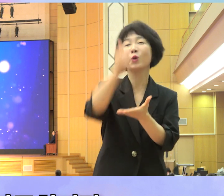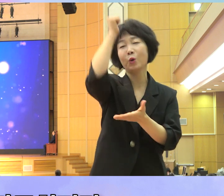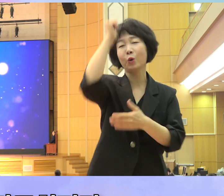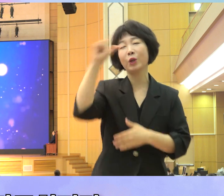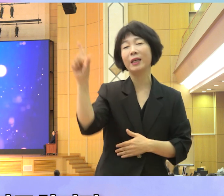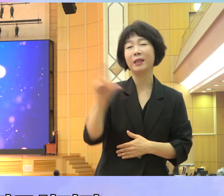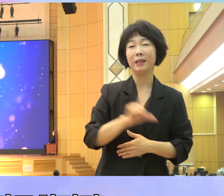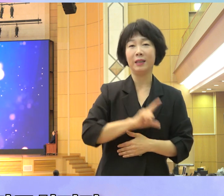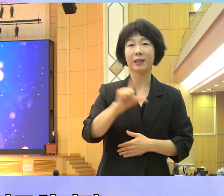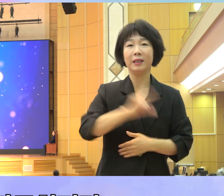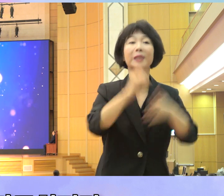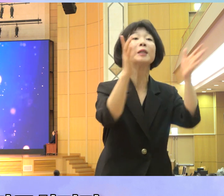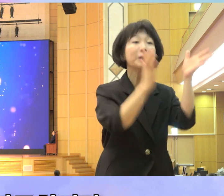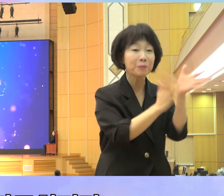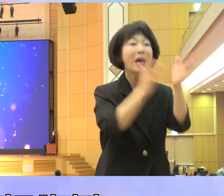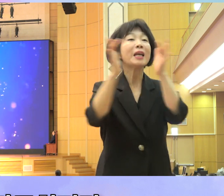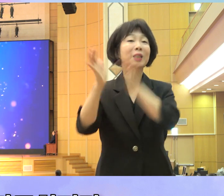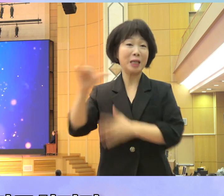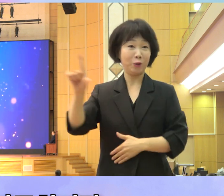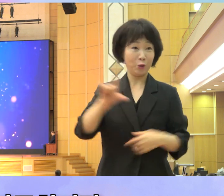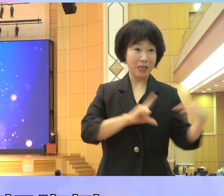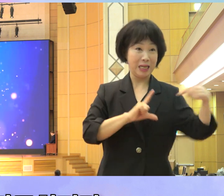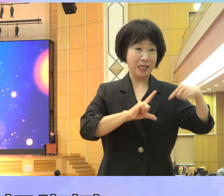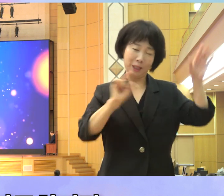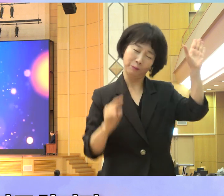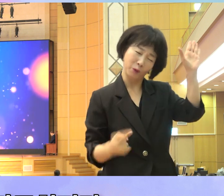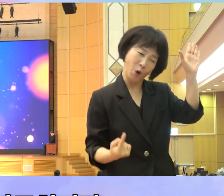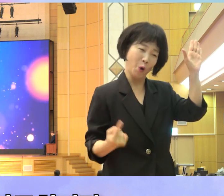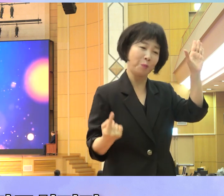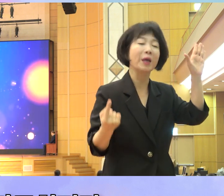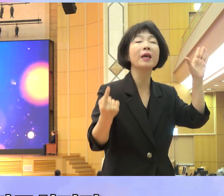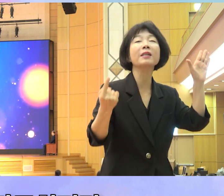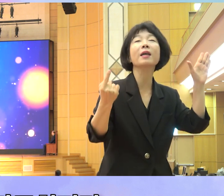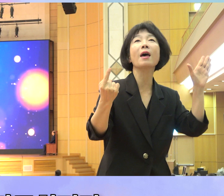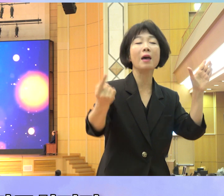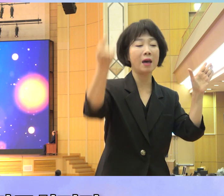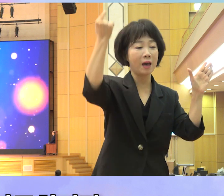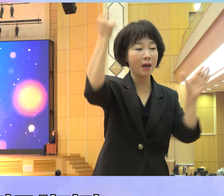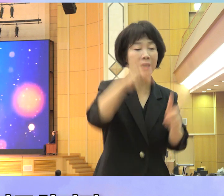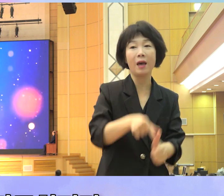능력의 그 이름, 예수